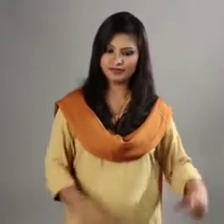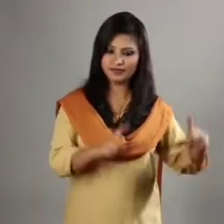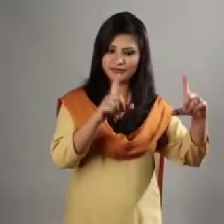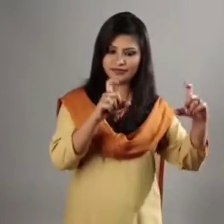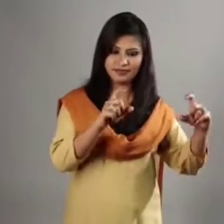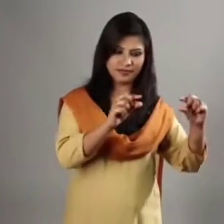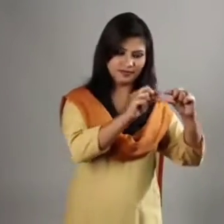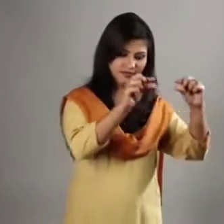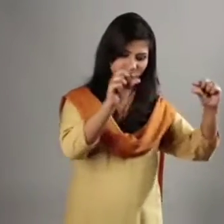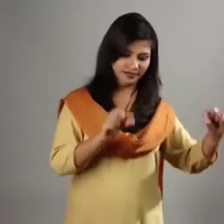Tasveer ka frame.